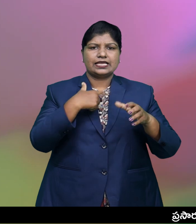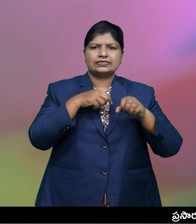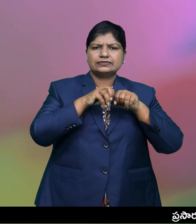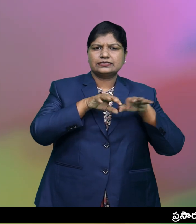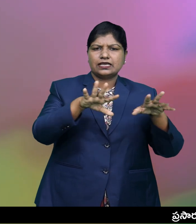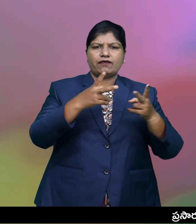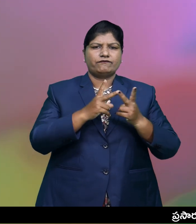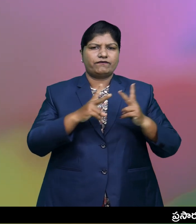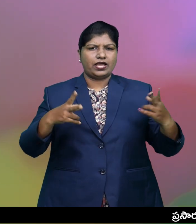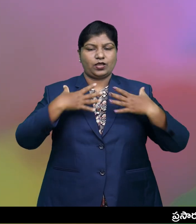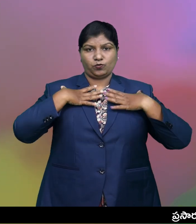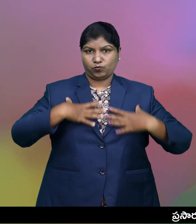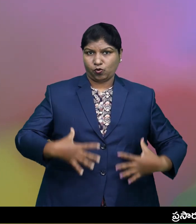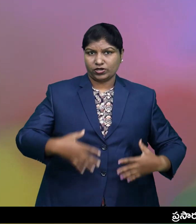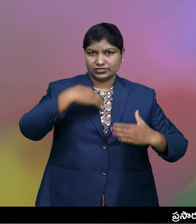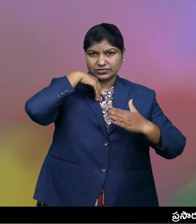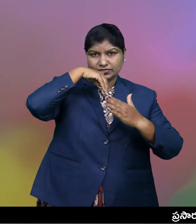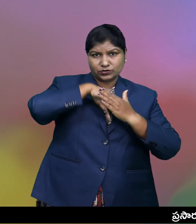చేయబడుతుంది మరియు